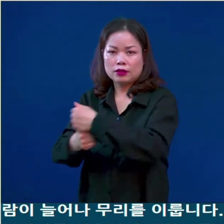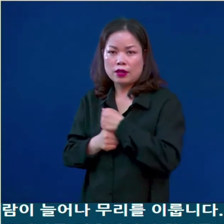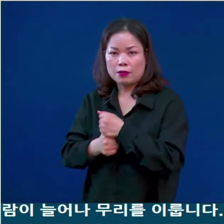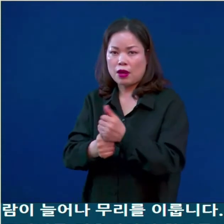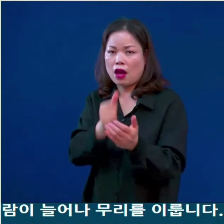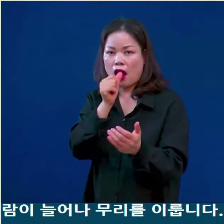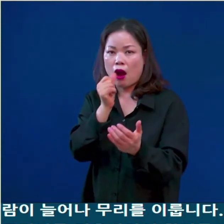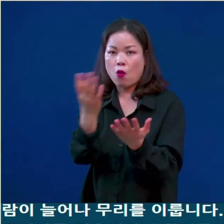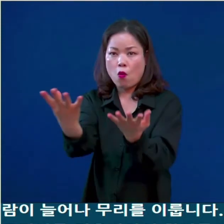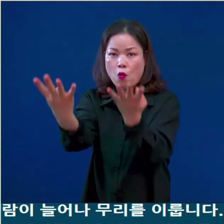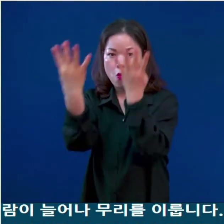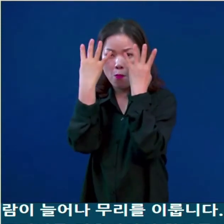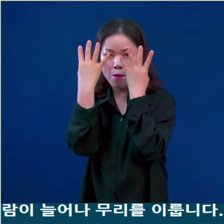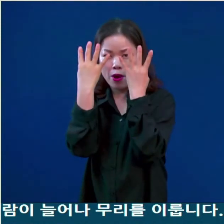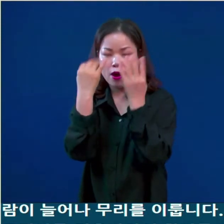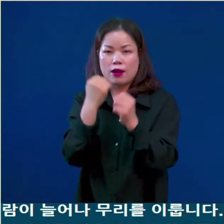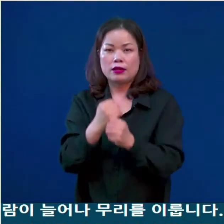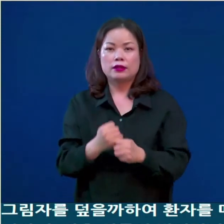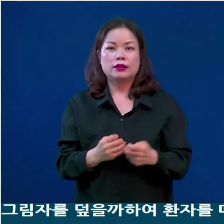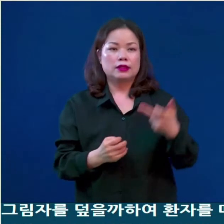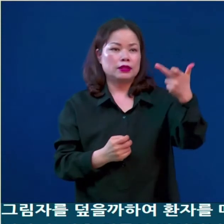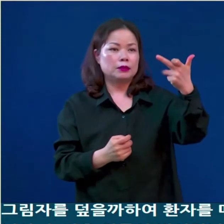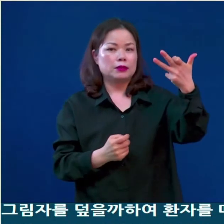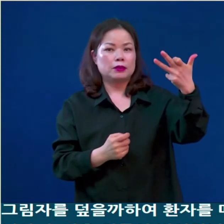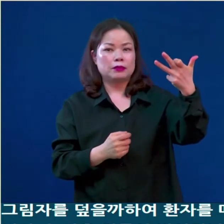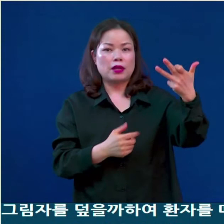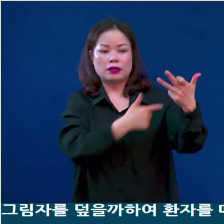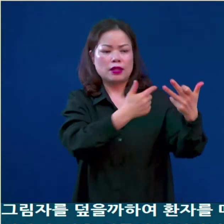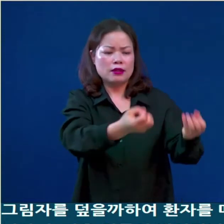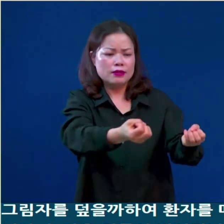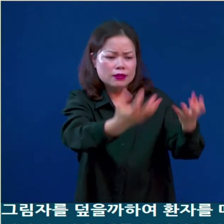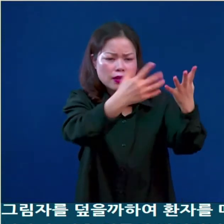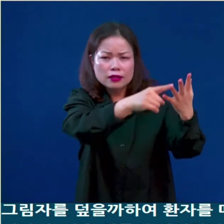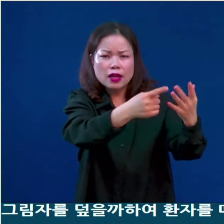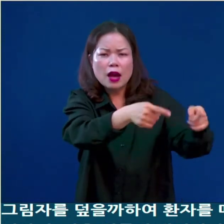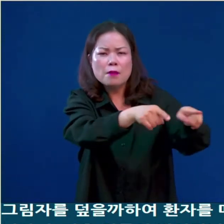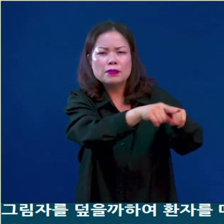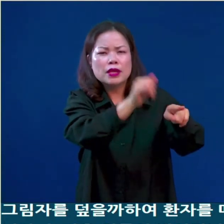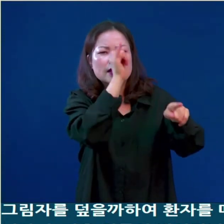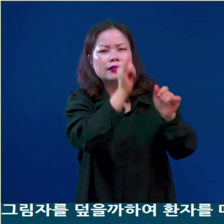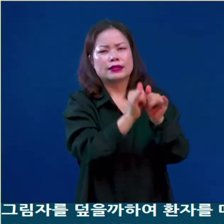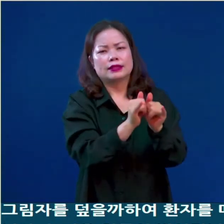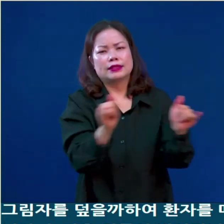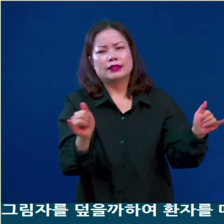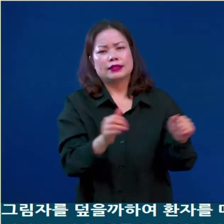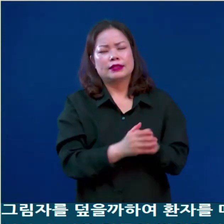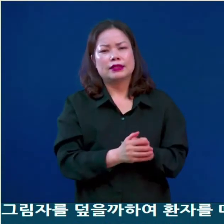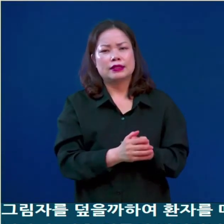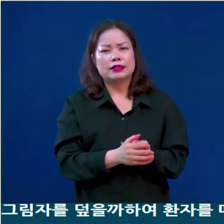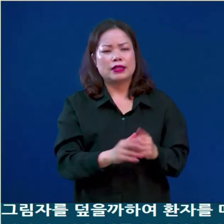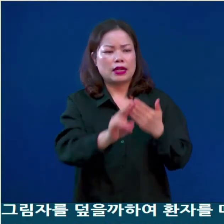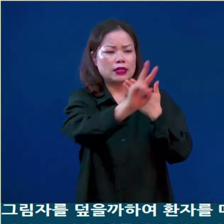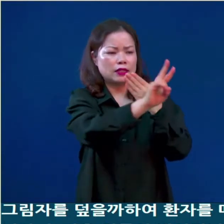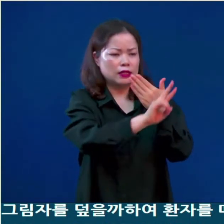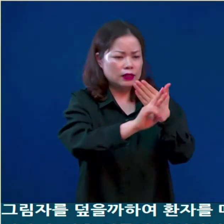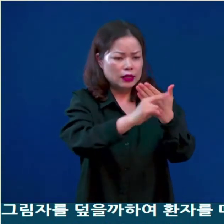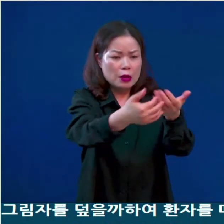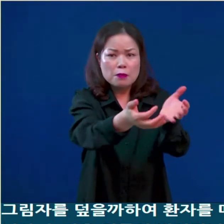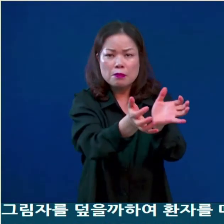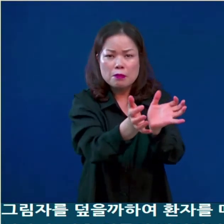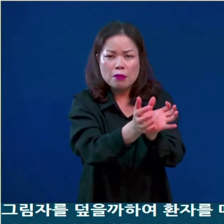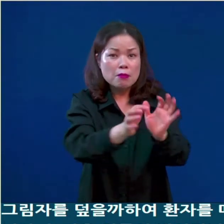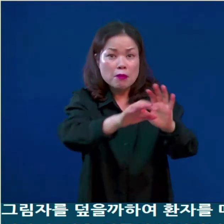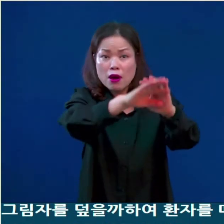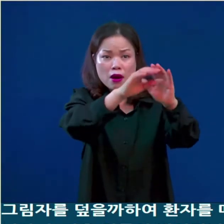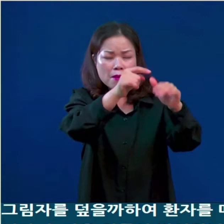가둡니다. 17절에서 18절을 보시면 대제사장과 그와 함께 있는 사람, 즉 사두개인의 당파가